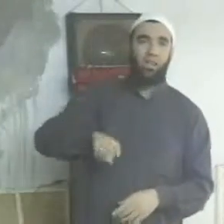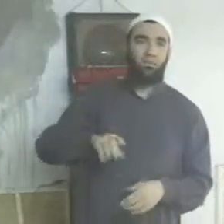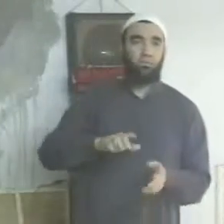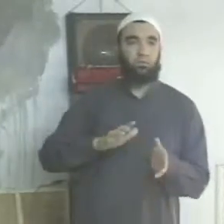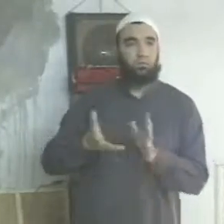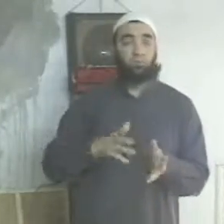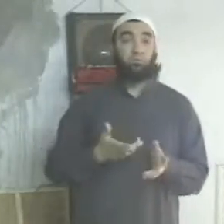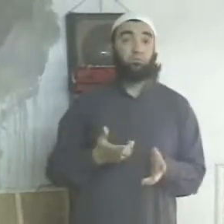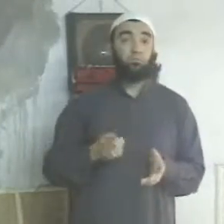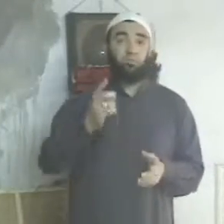لما نبص الايات